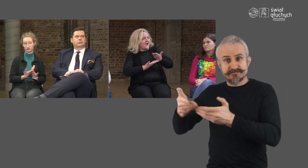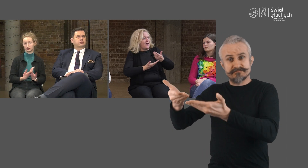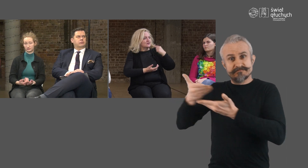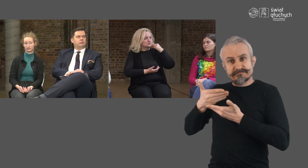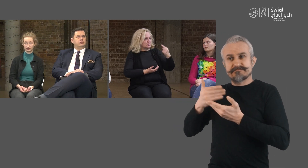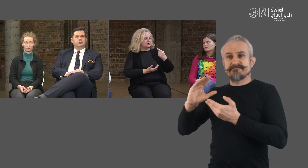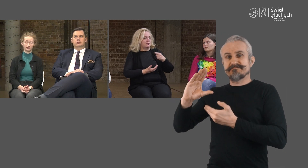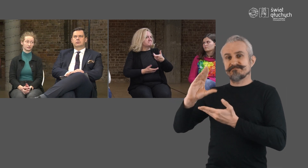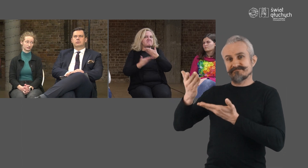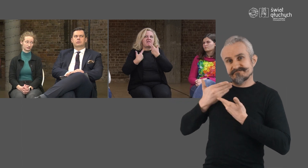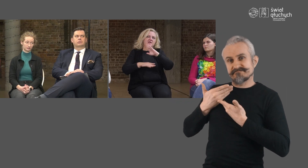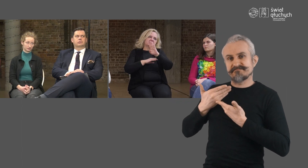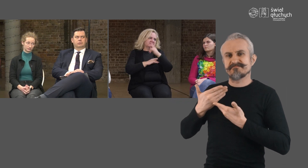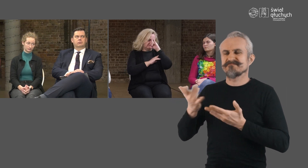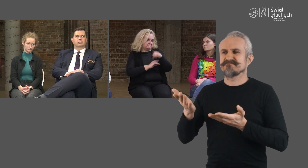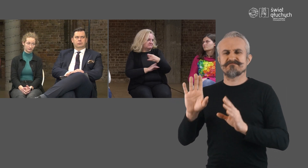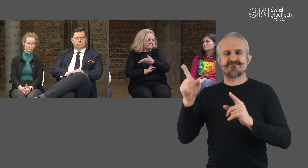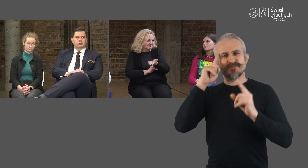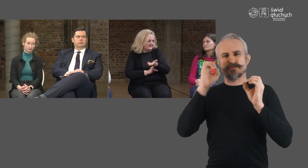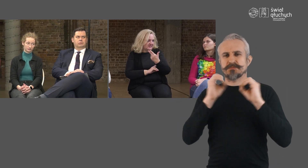nie było.